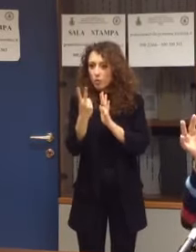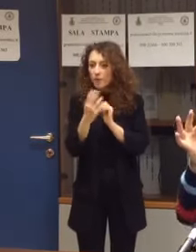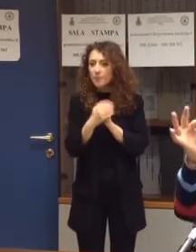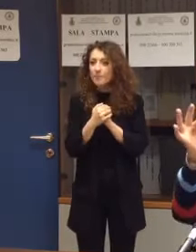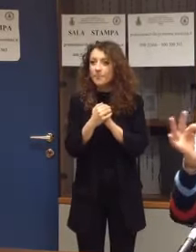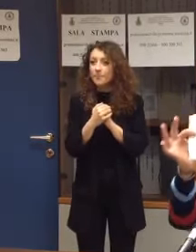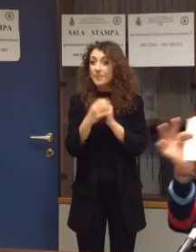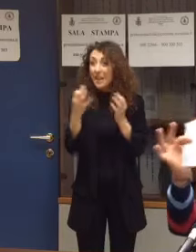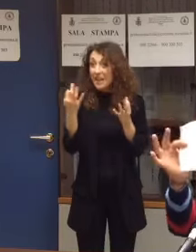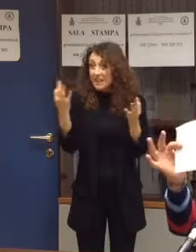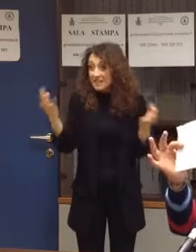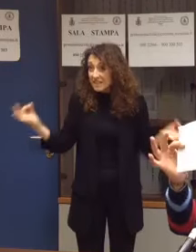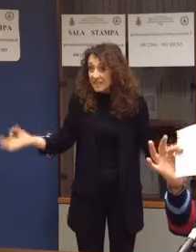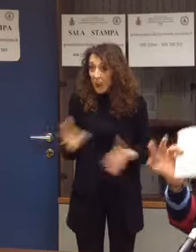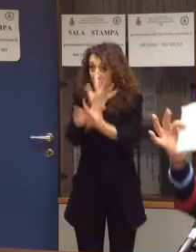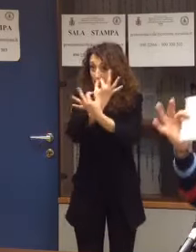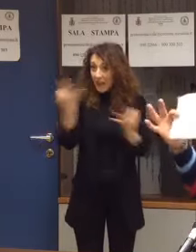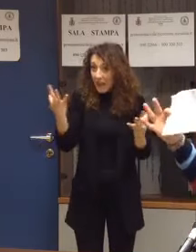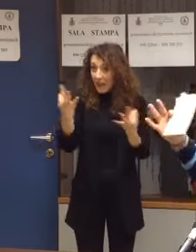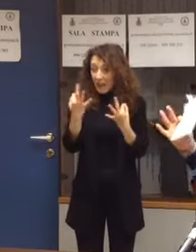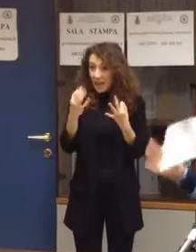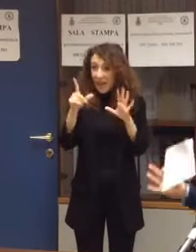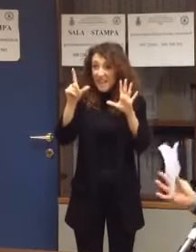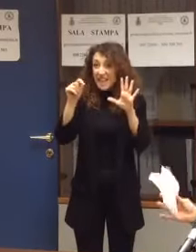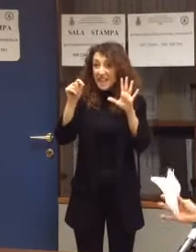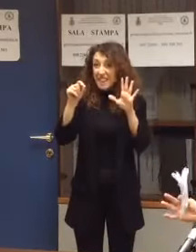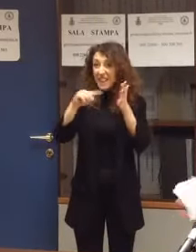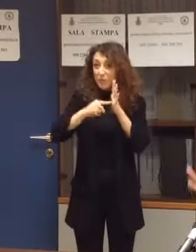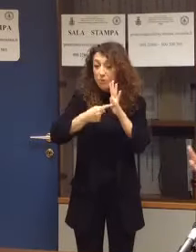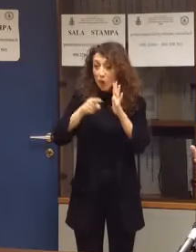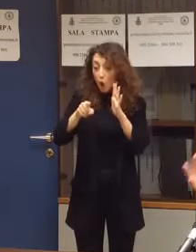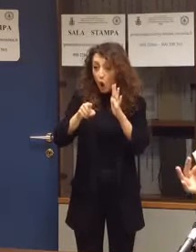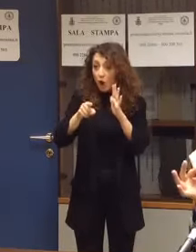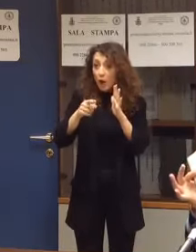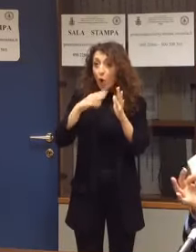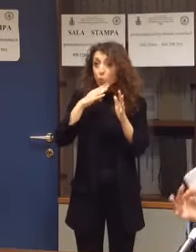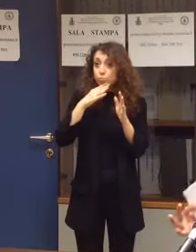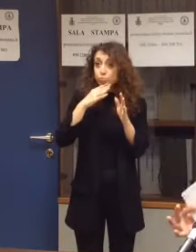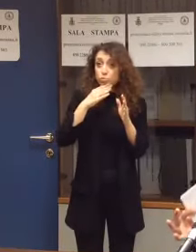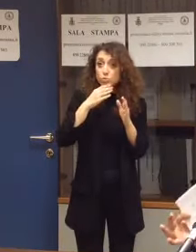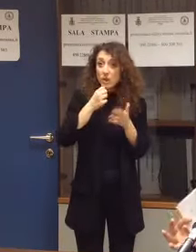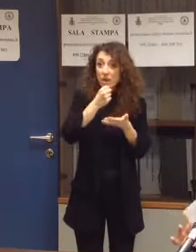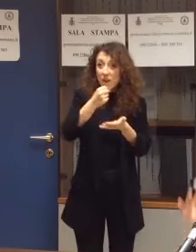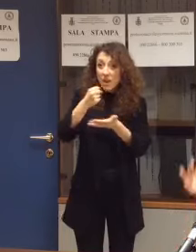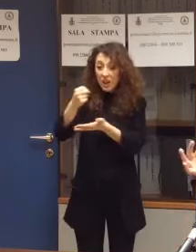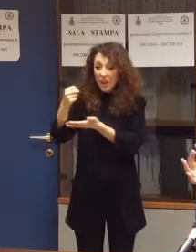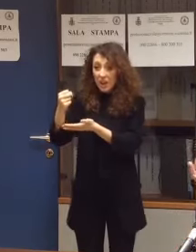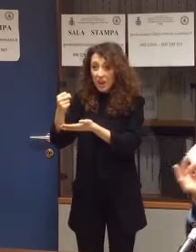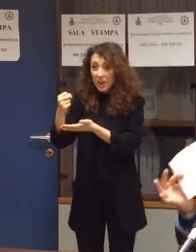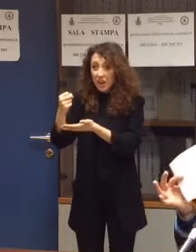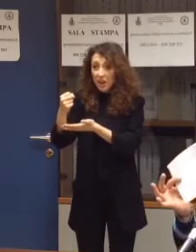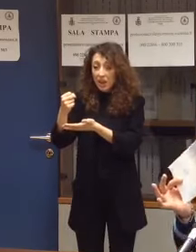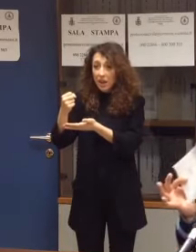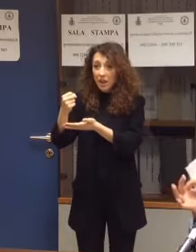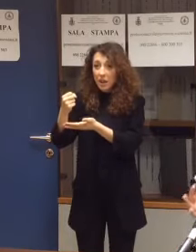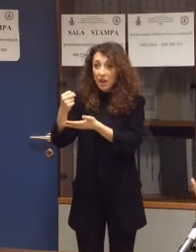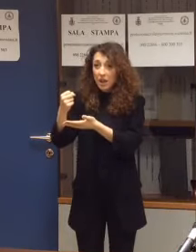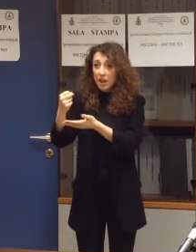che se va bene questi 70 milioni ai comuni su 100 saranno